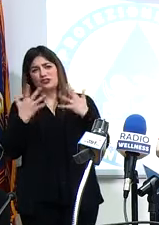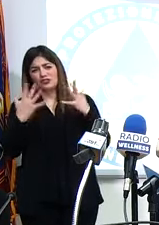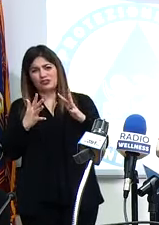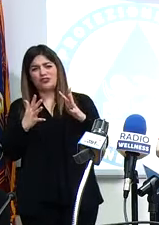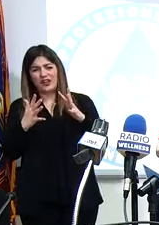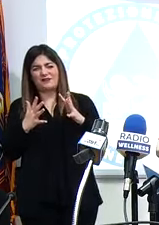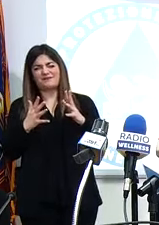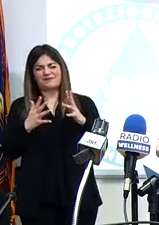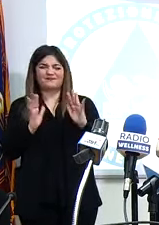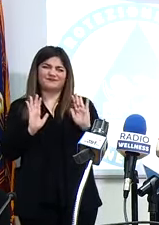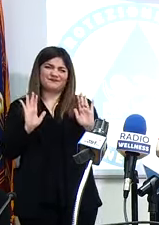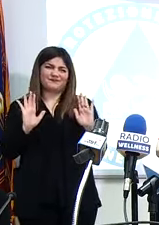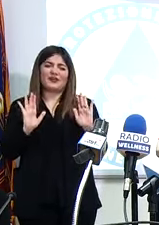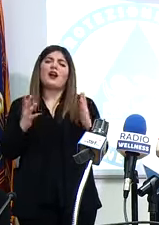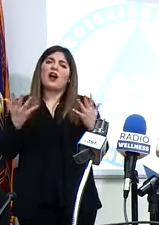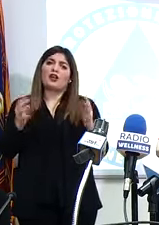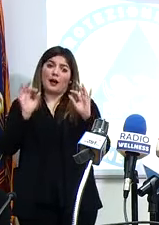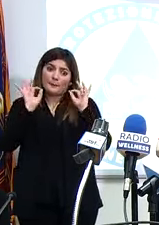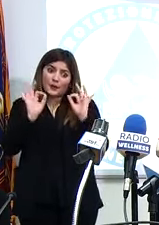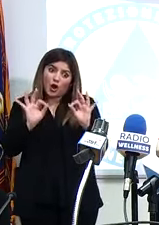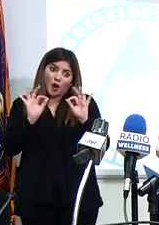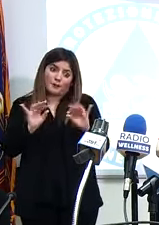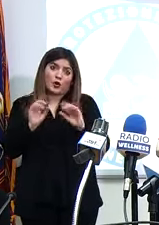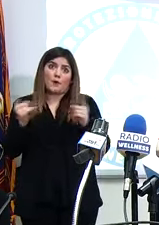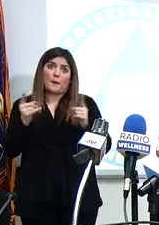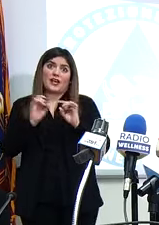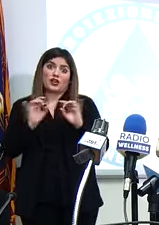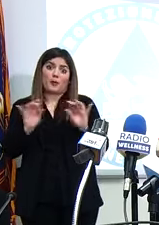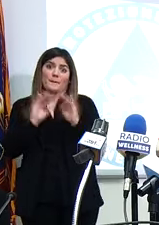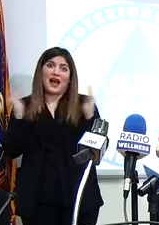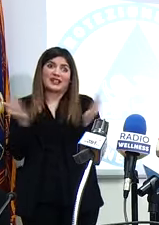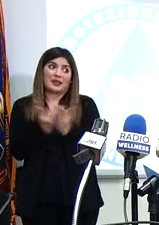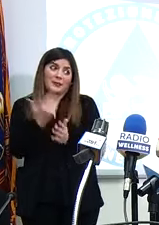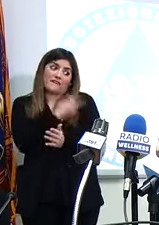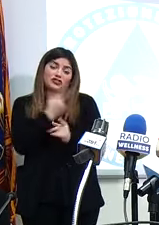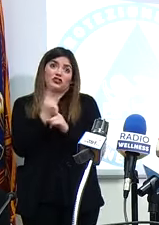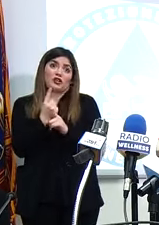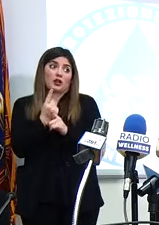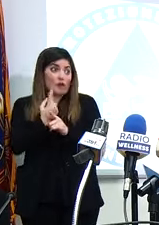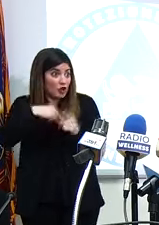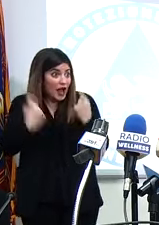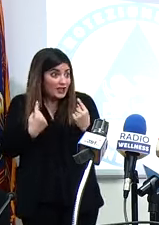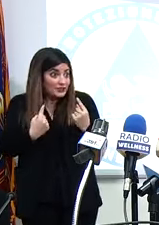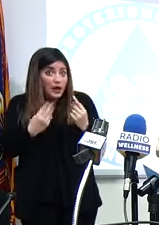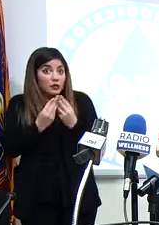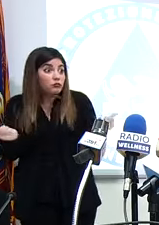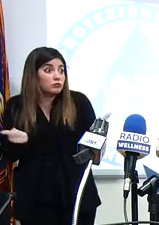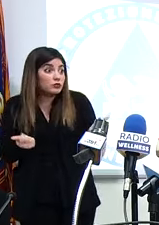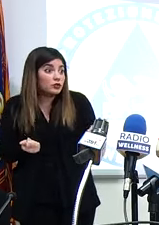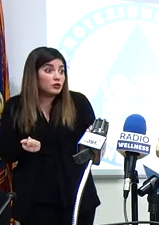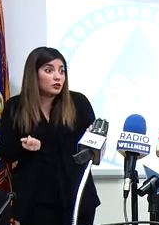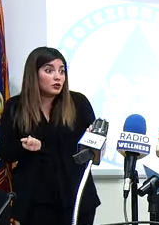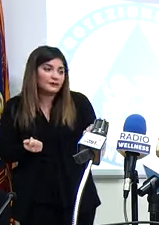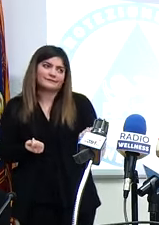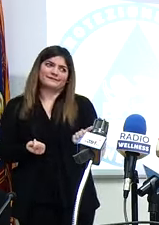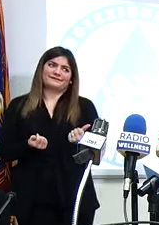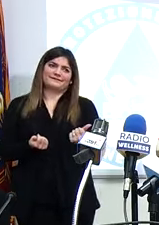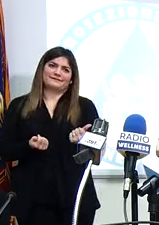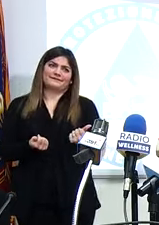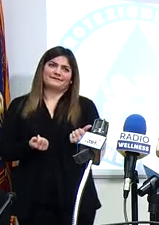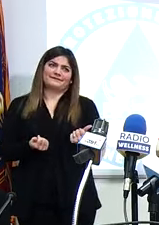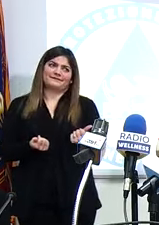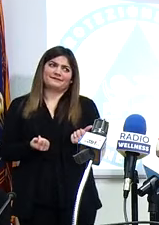dico, proprio in una pandemia che ci si deve avvantaggiare. Quando ci vacciniamo dopo? Aspettiamo che passi? Ha da passare la nottata? O